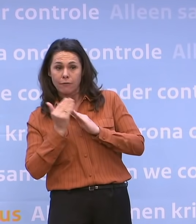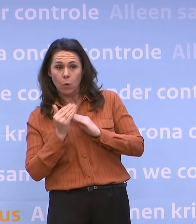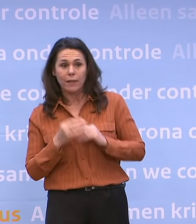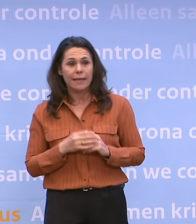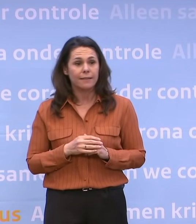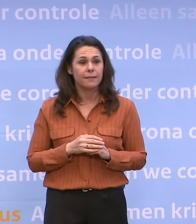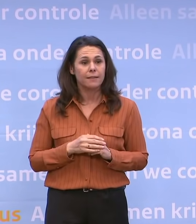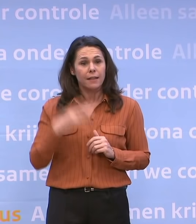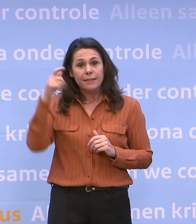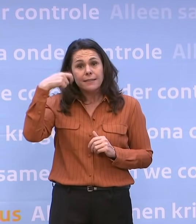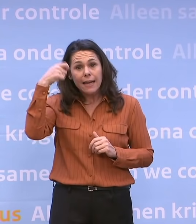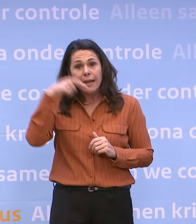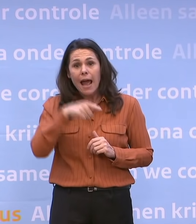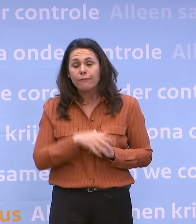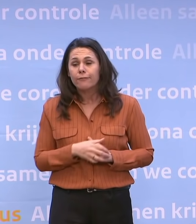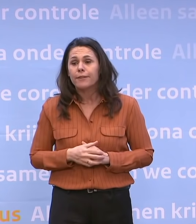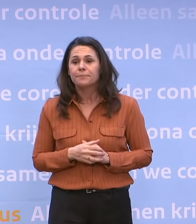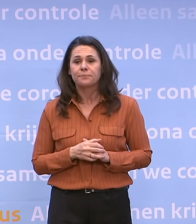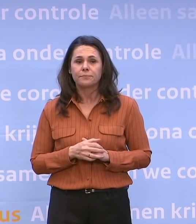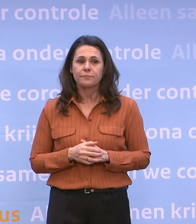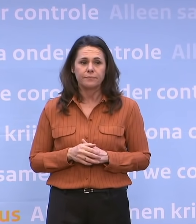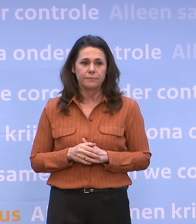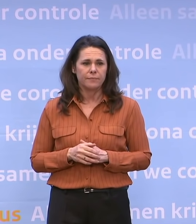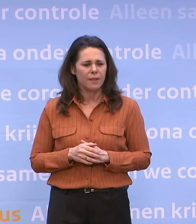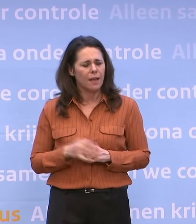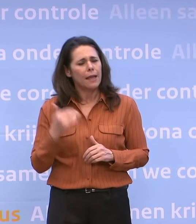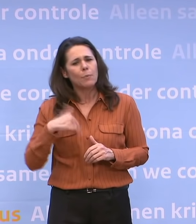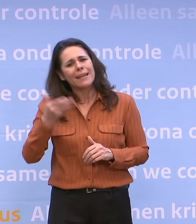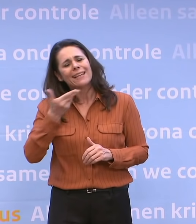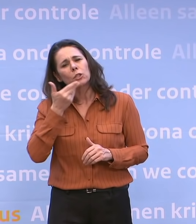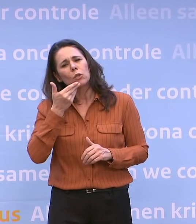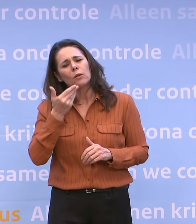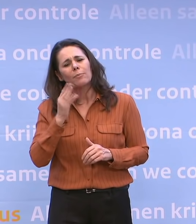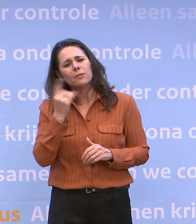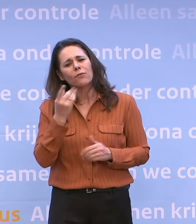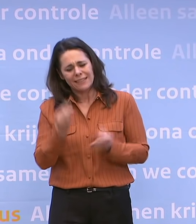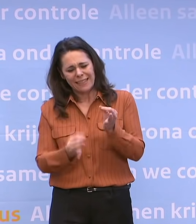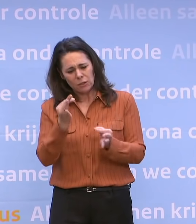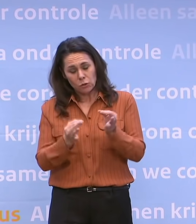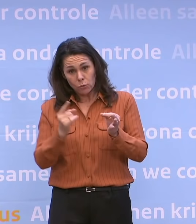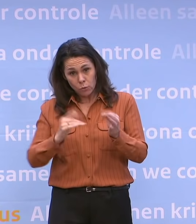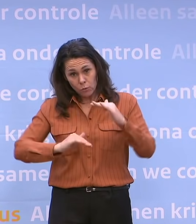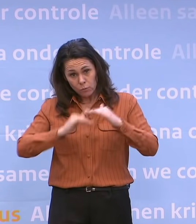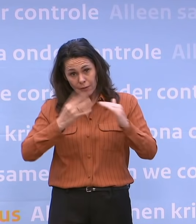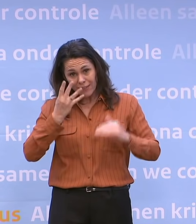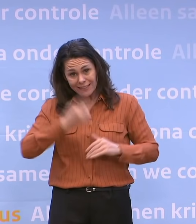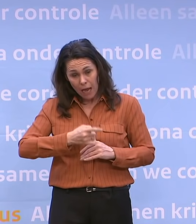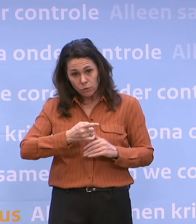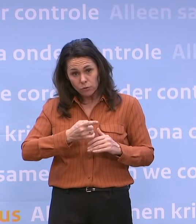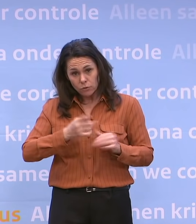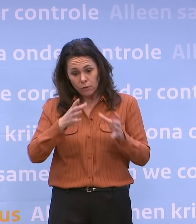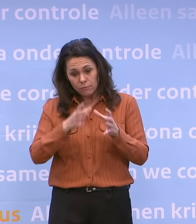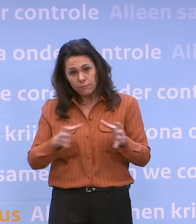nog Ja, meneer De Jonge, u had het over het aantal testen. Hè? Ja. We zitten nu op 4000, als ik het goed begrijp. Ja. En dat worden